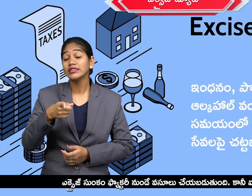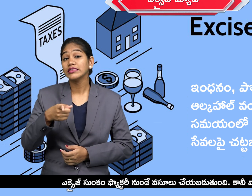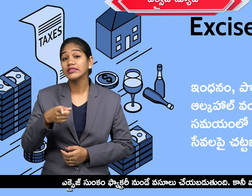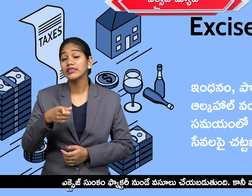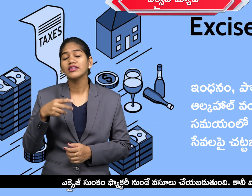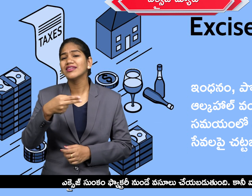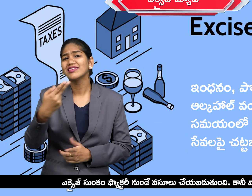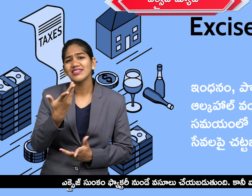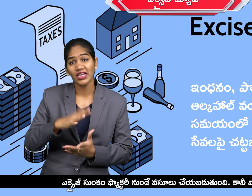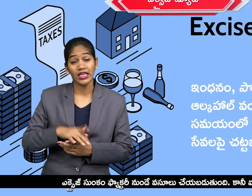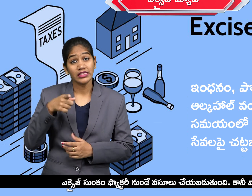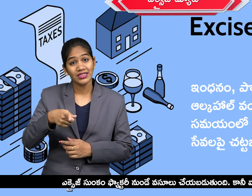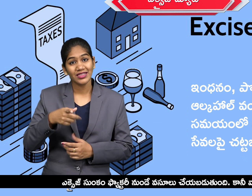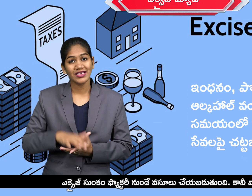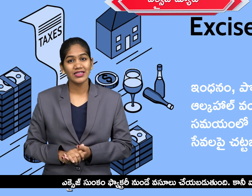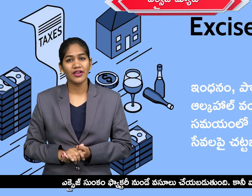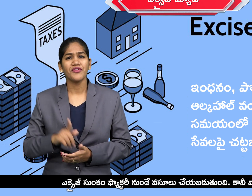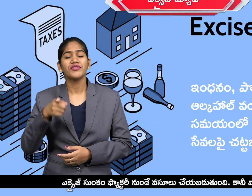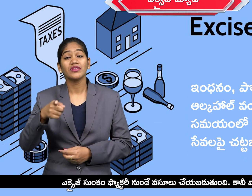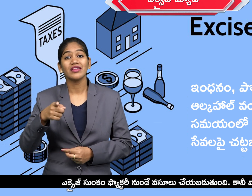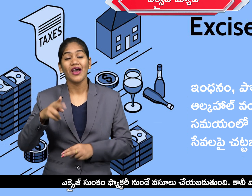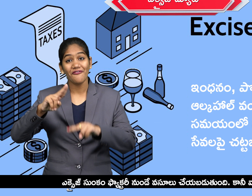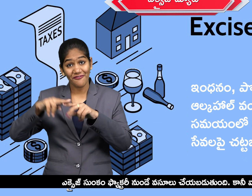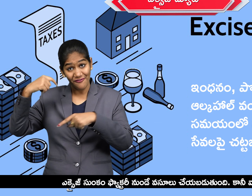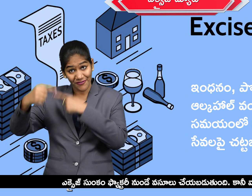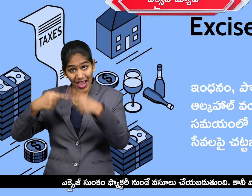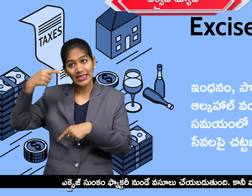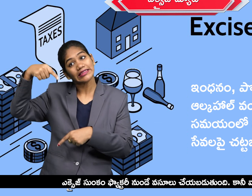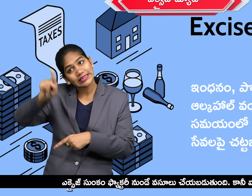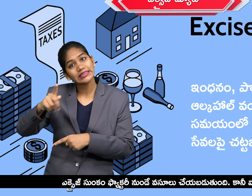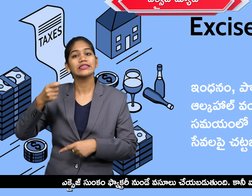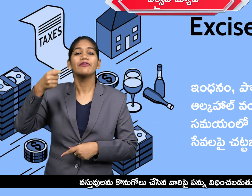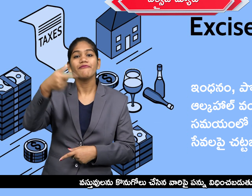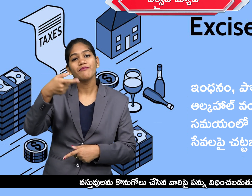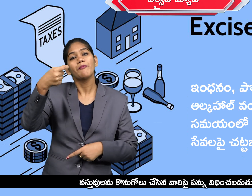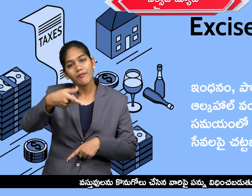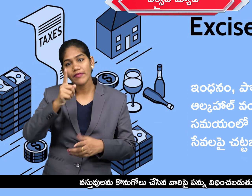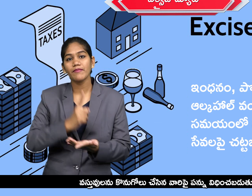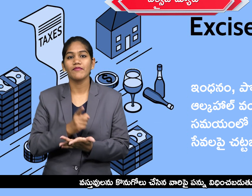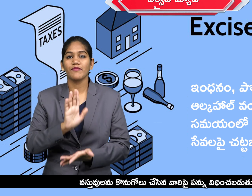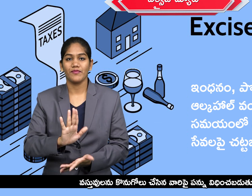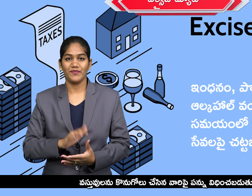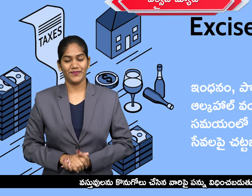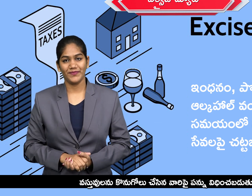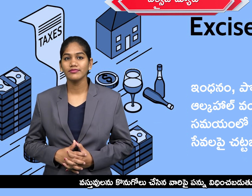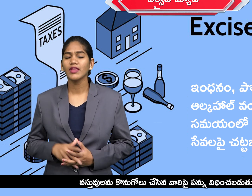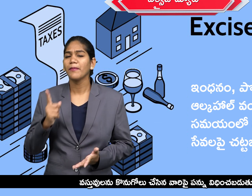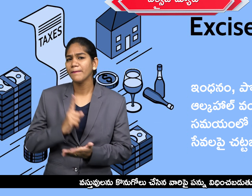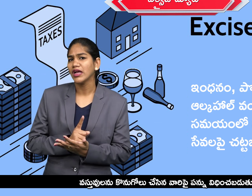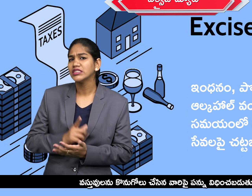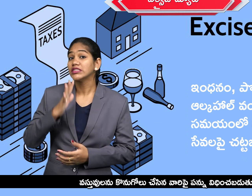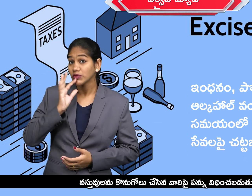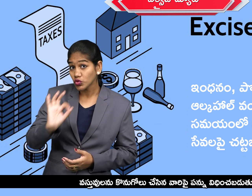ఎక్సైజ్ సుంకం ఫ్యాక్టరీ నుండే వసూలు చేయబడుతుంది, కానీ వాస్తవానికి వస్తువులను కొనుగోలు చేసిన వారిపై